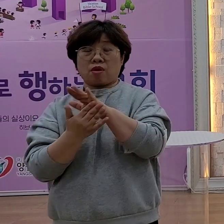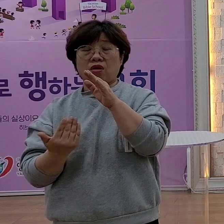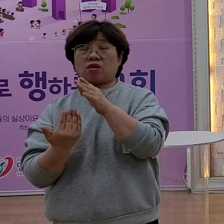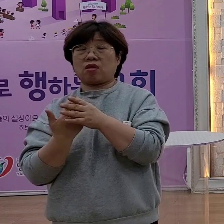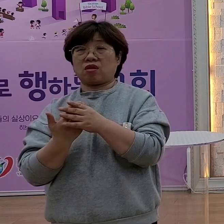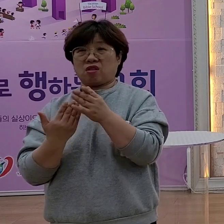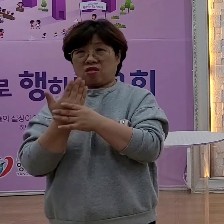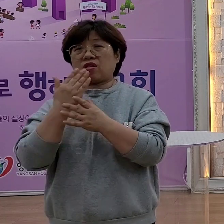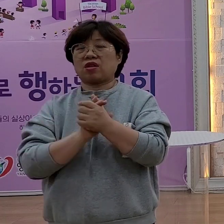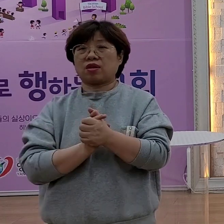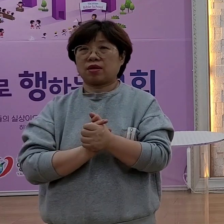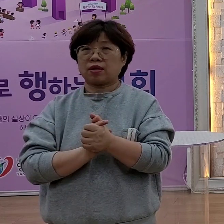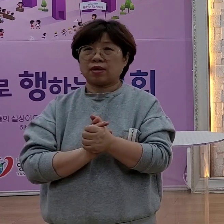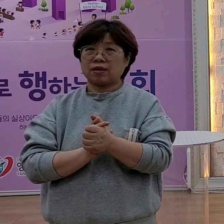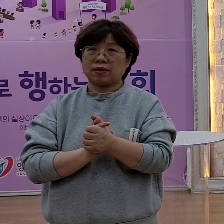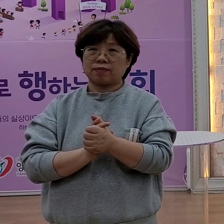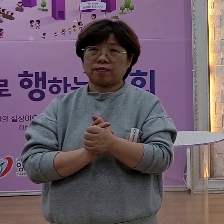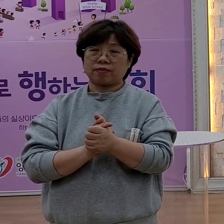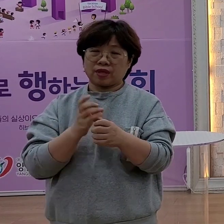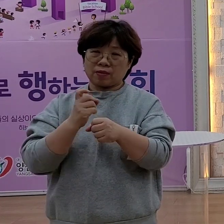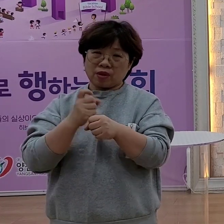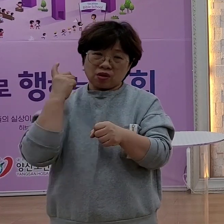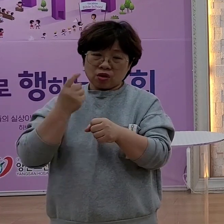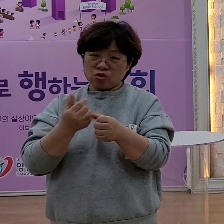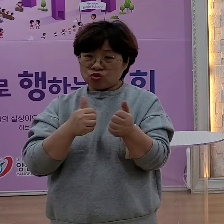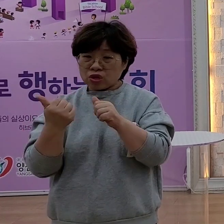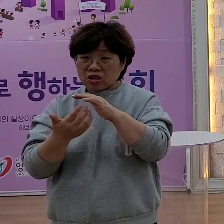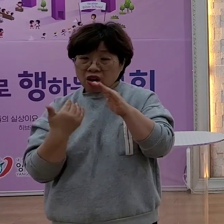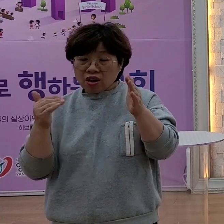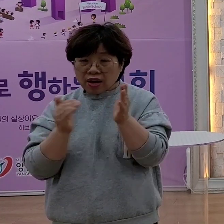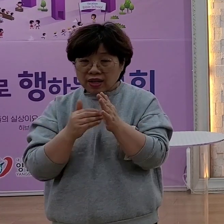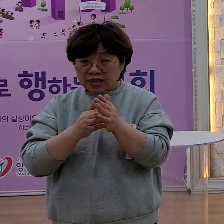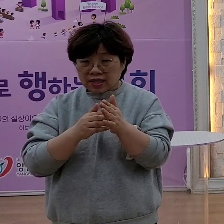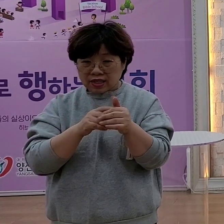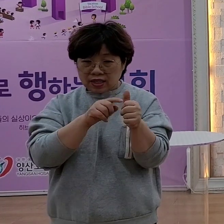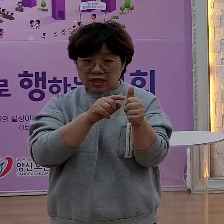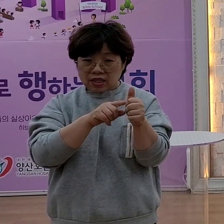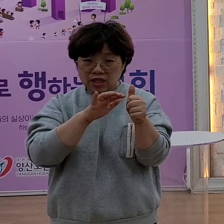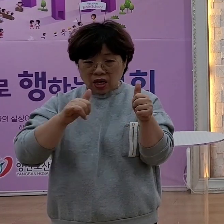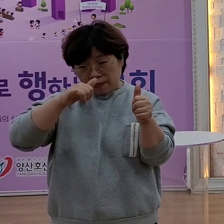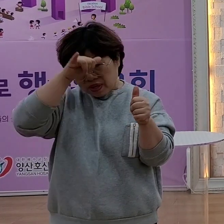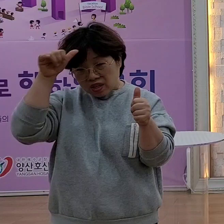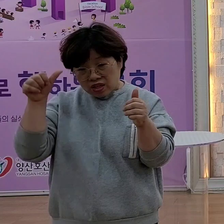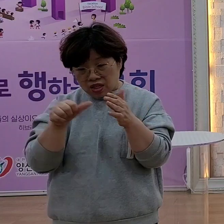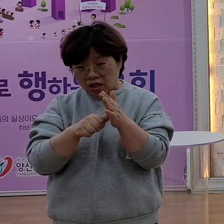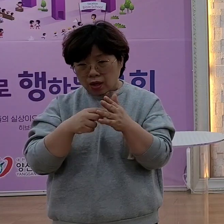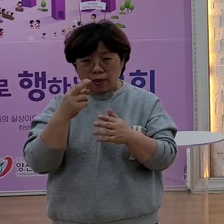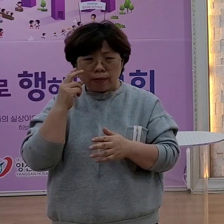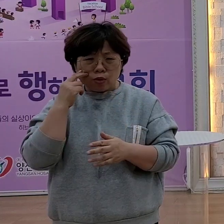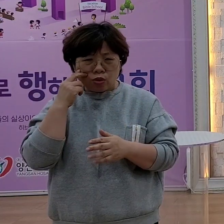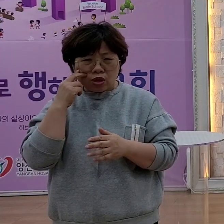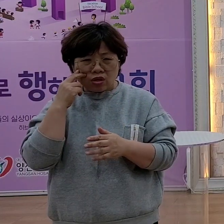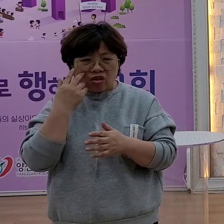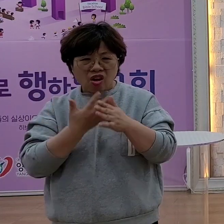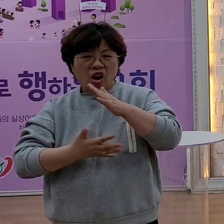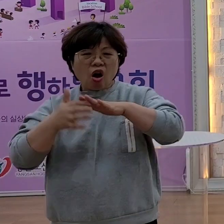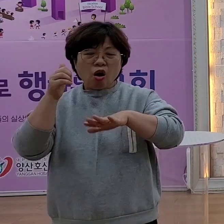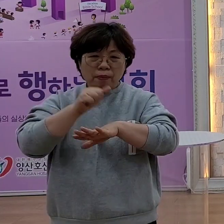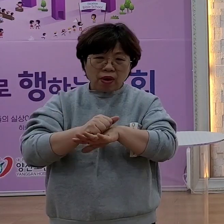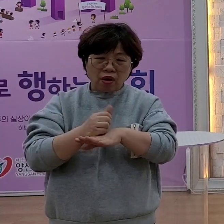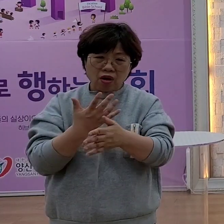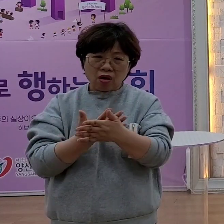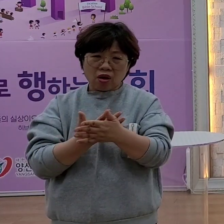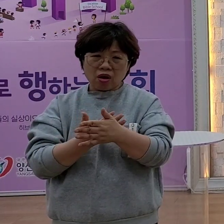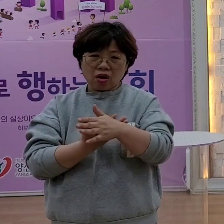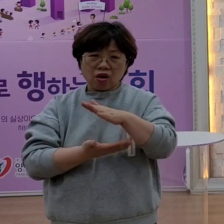전에 그 암으로 죽기 전까지 그의 인생은 완전히 미국에서 대혁신이었어요. 그런